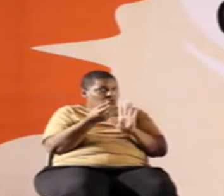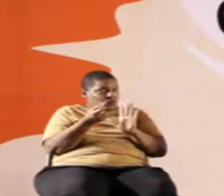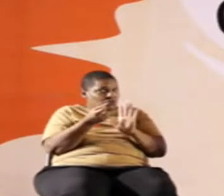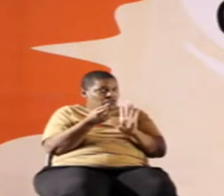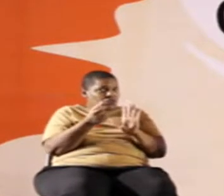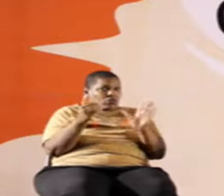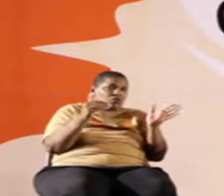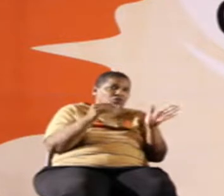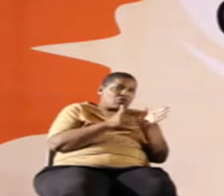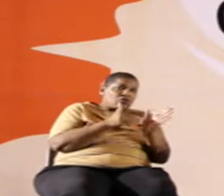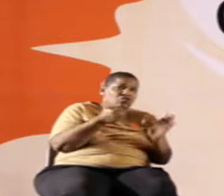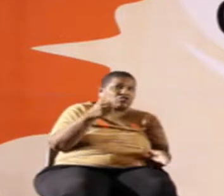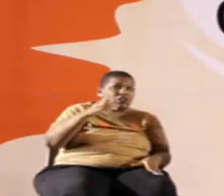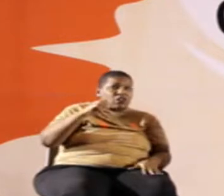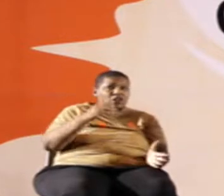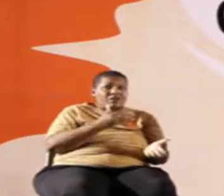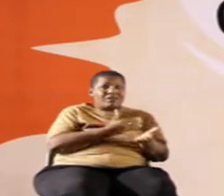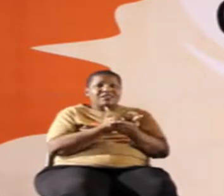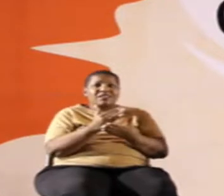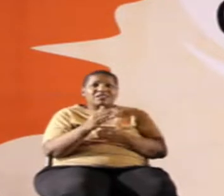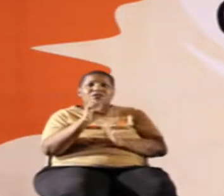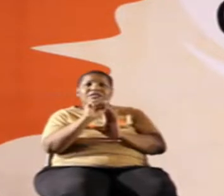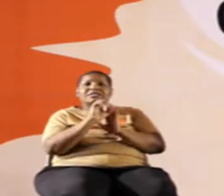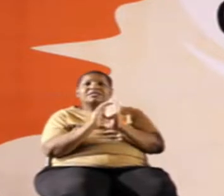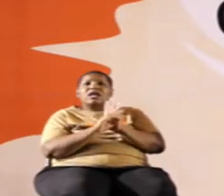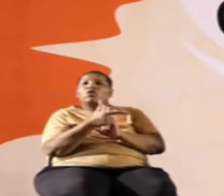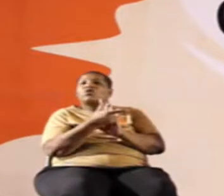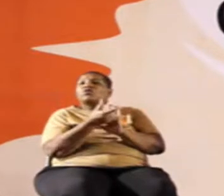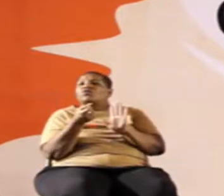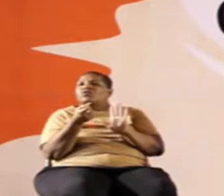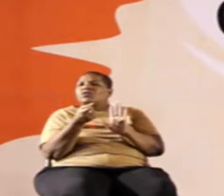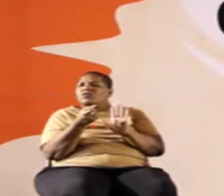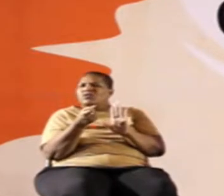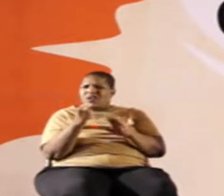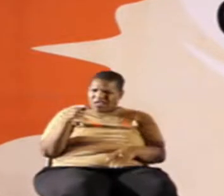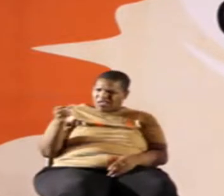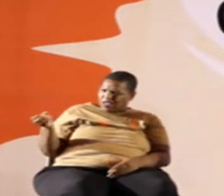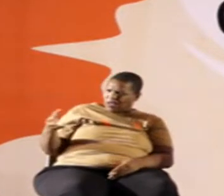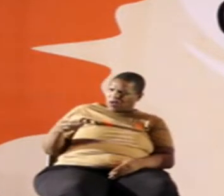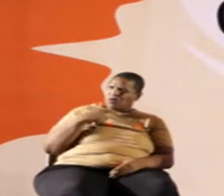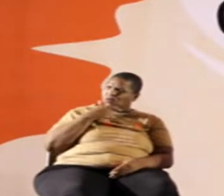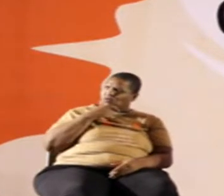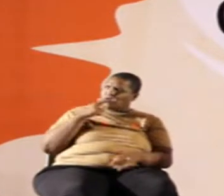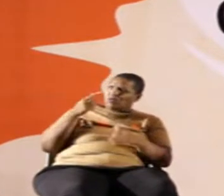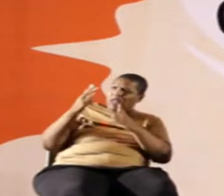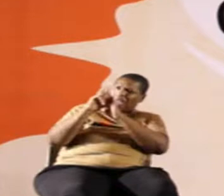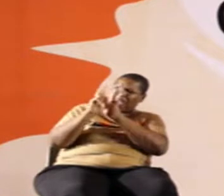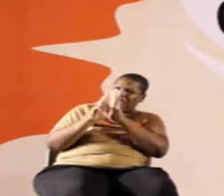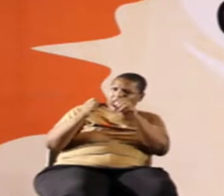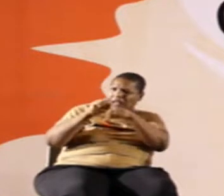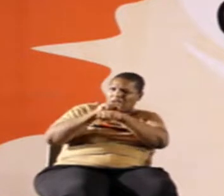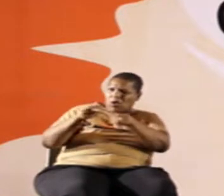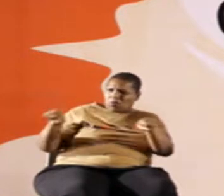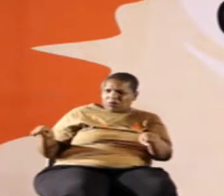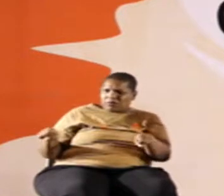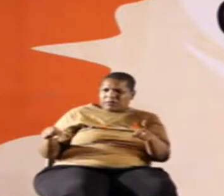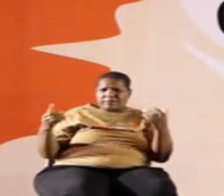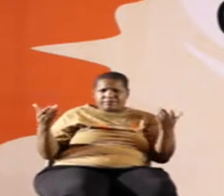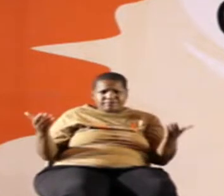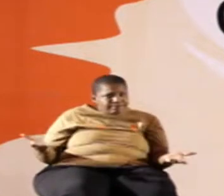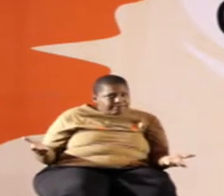Final do século XIX, início do século XX. O que era? Era inovadora? Ela rompeu com as regras do